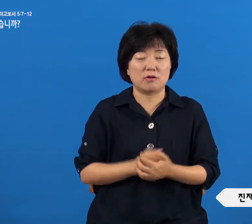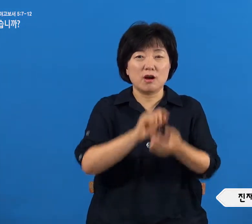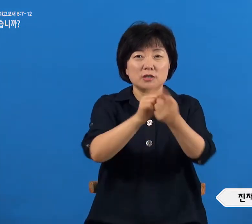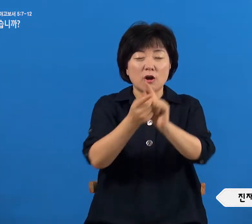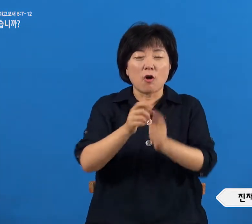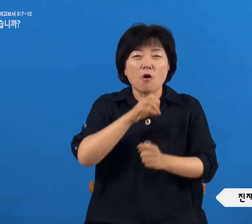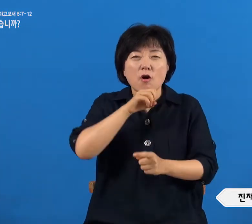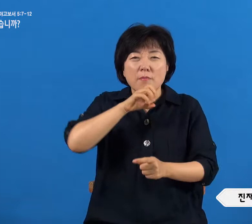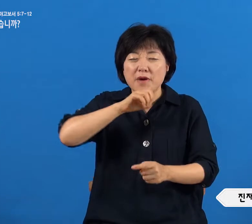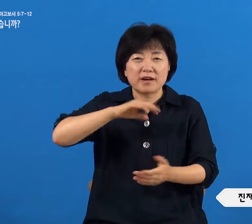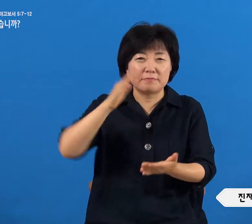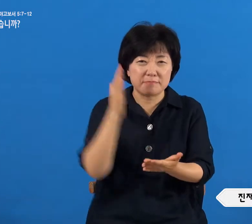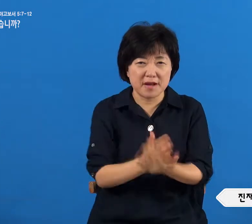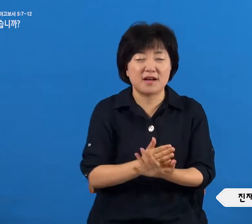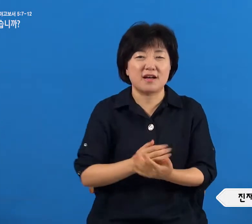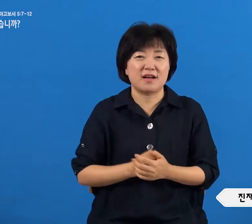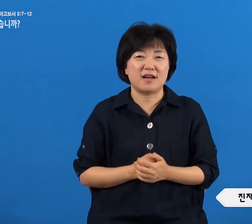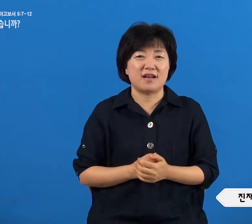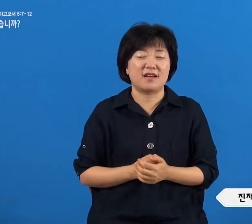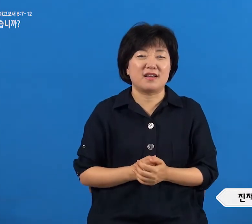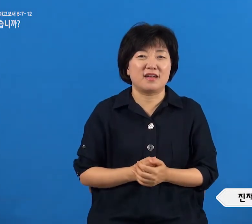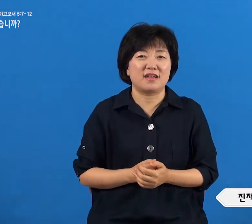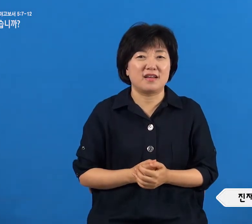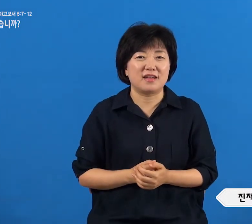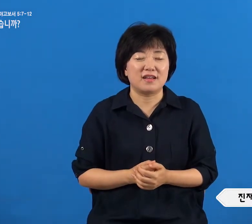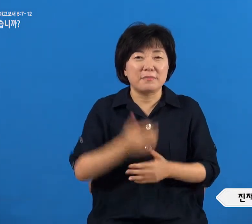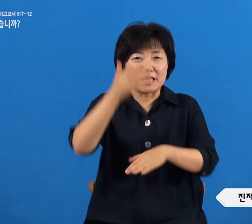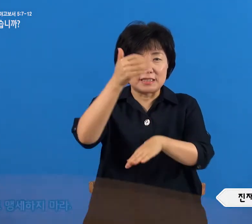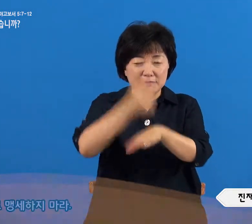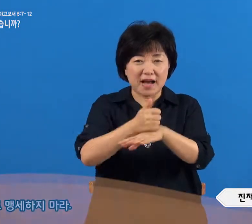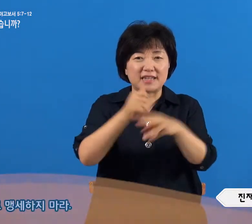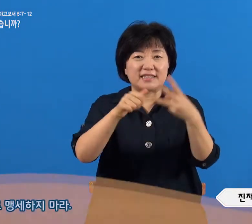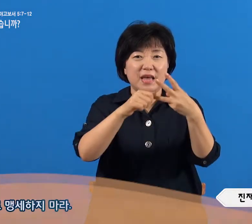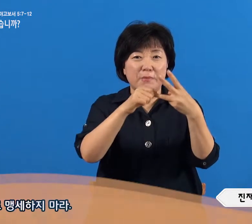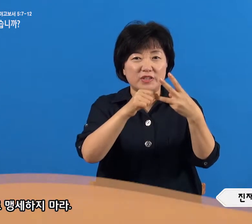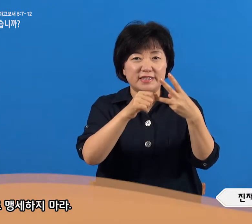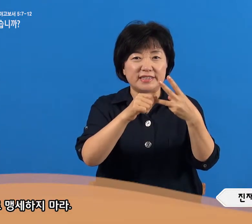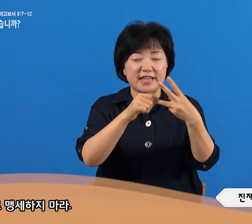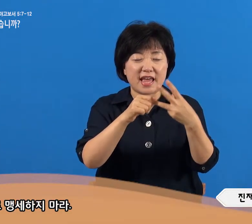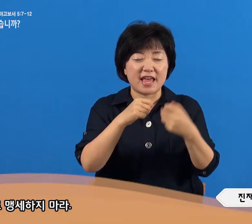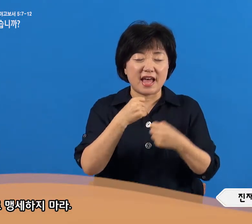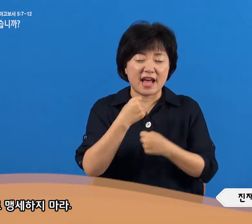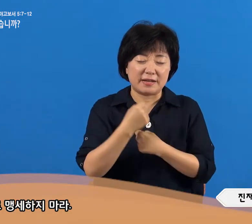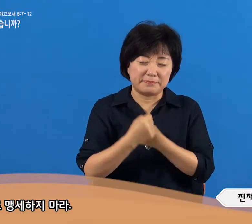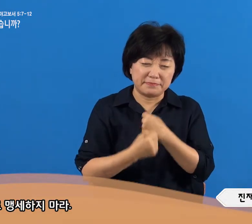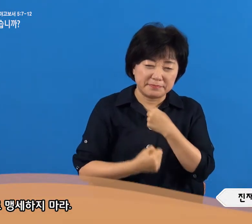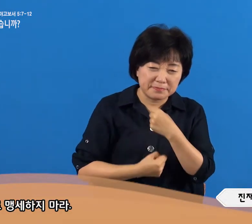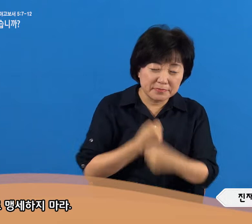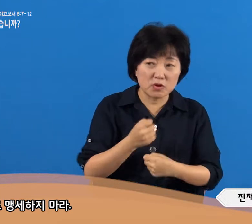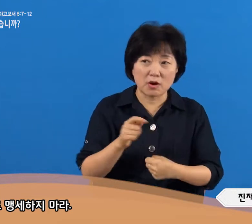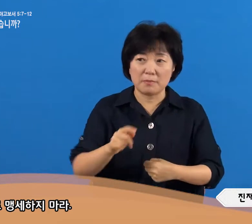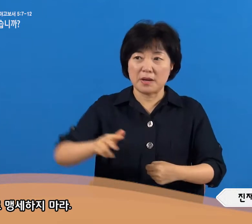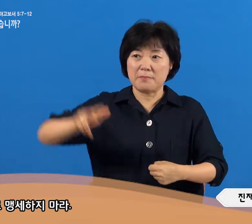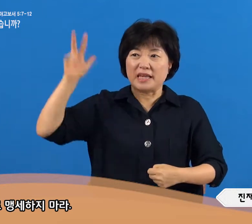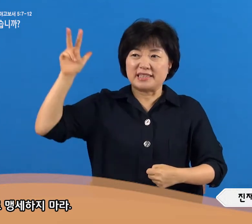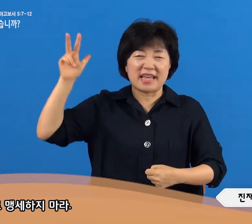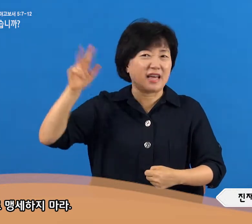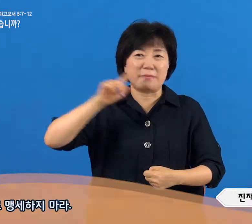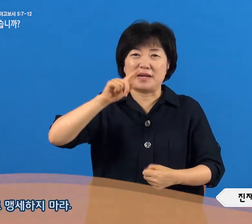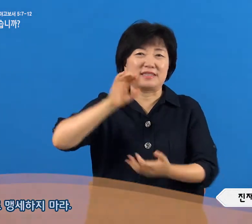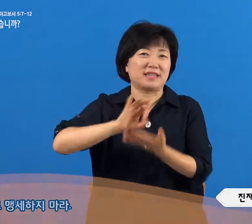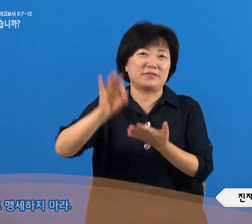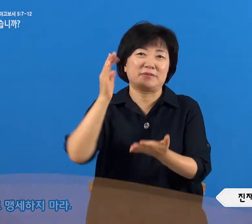서로 원망하지 마십시오. 그리고 마지막 세 번째로 함부로 맹세하지 마라고